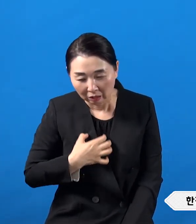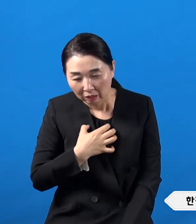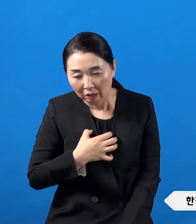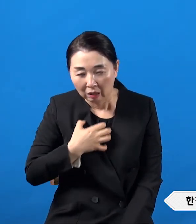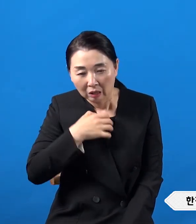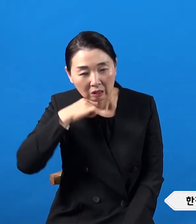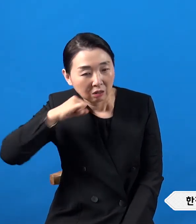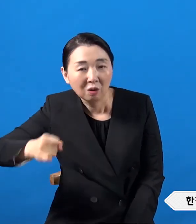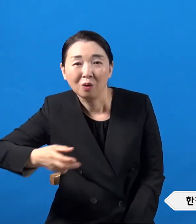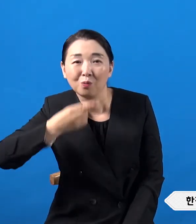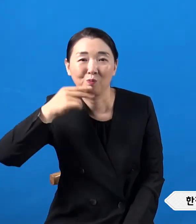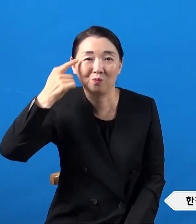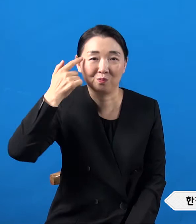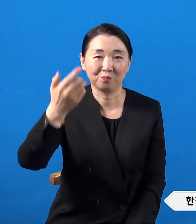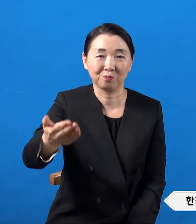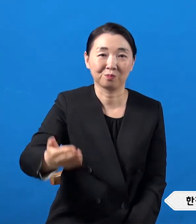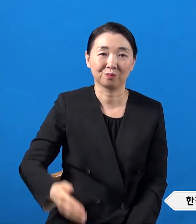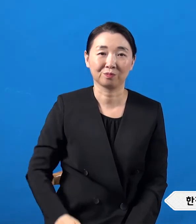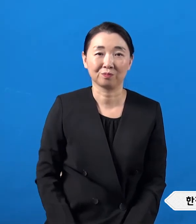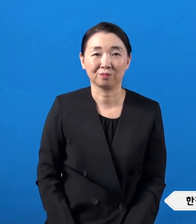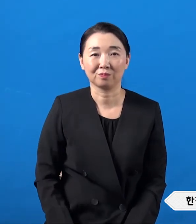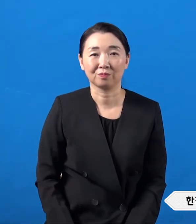생각에 사로잡혀 있지는 않습니까?